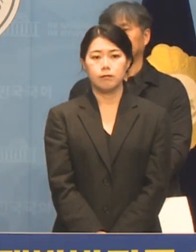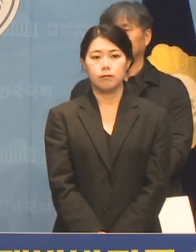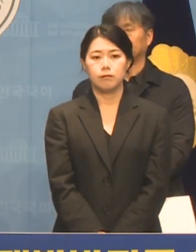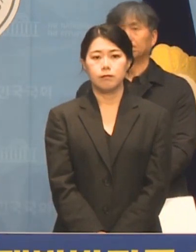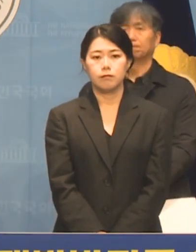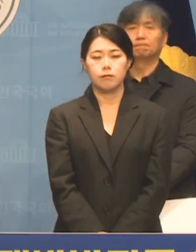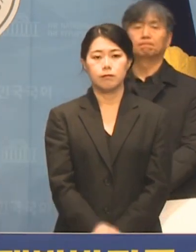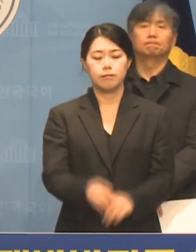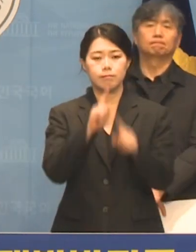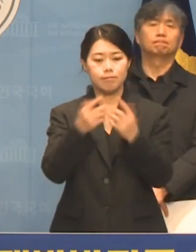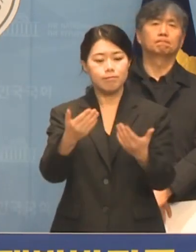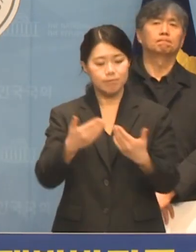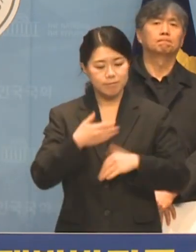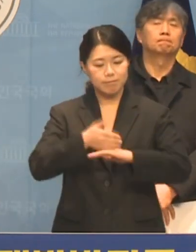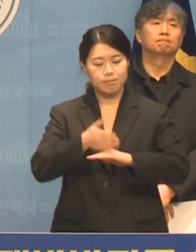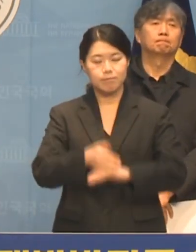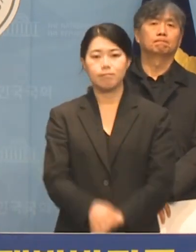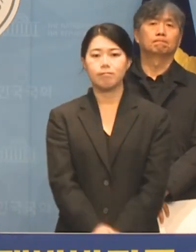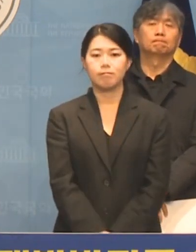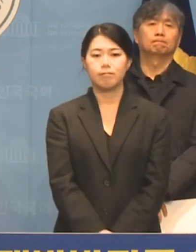예, 말씀 잘 들었습니다.